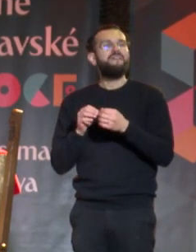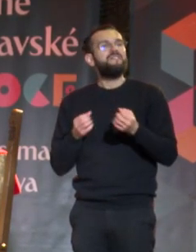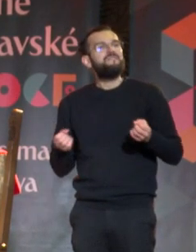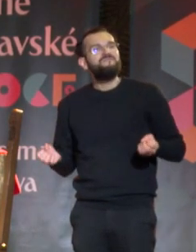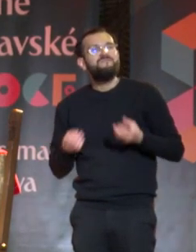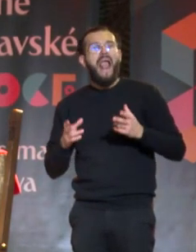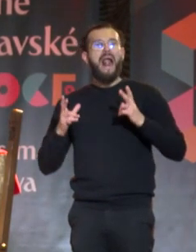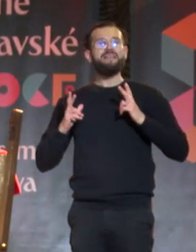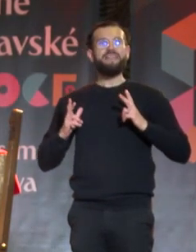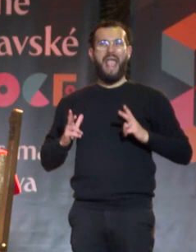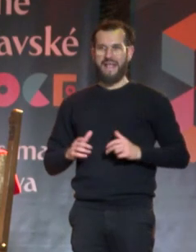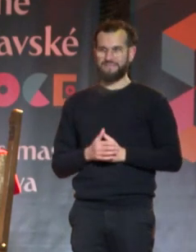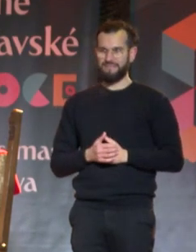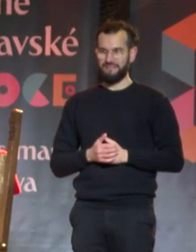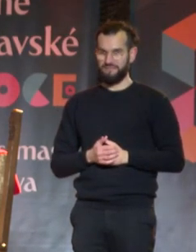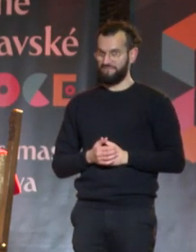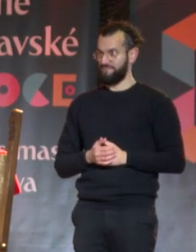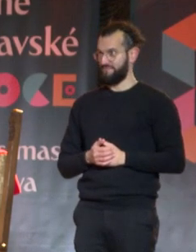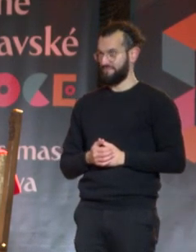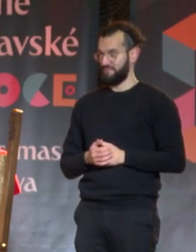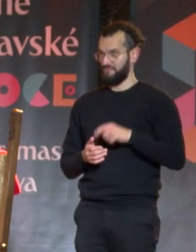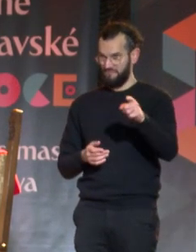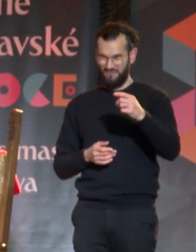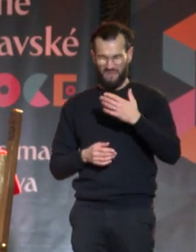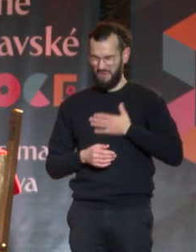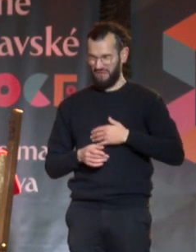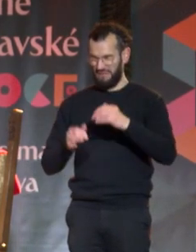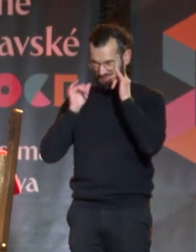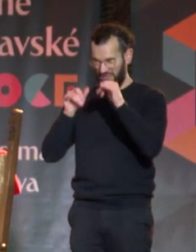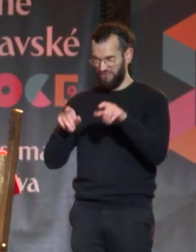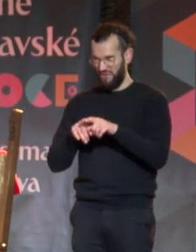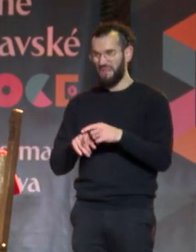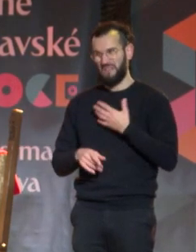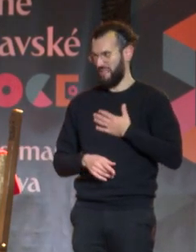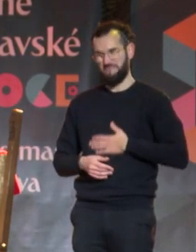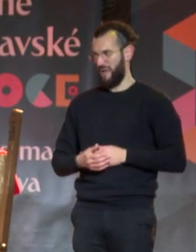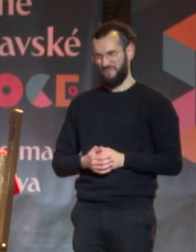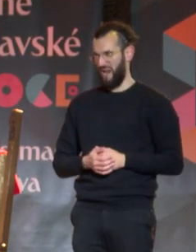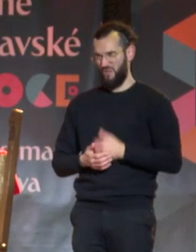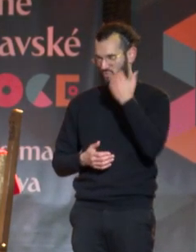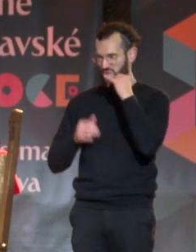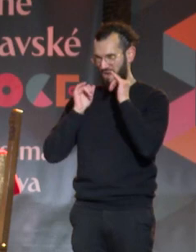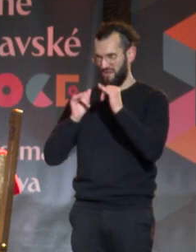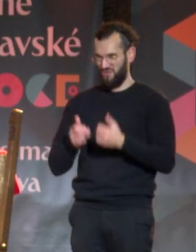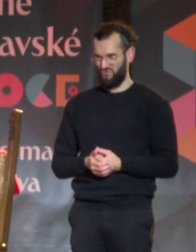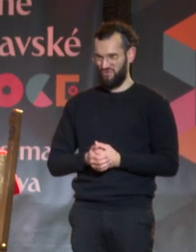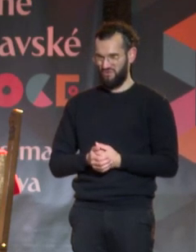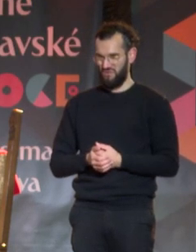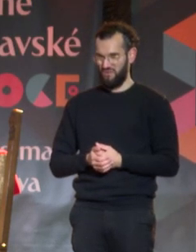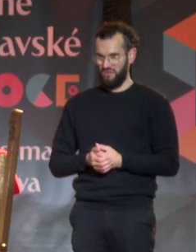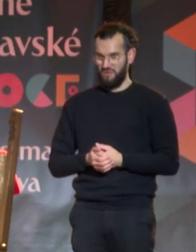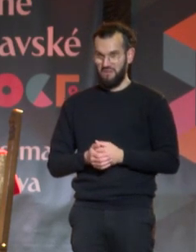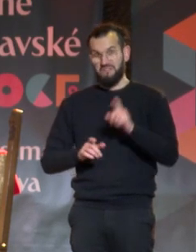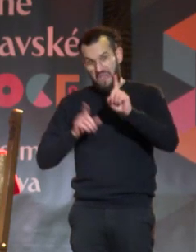teba, Otuško, desia ľudia, ktorí na miesto rozprávania vždy kričia? Mňa teda hej. Pritom na veľa ľudí to